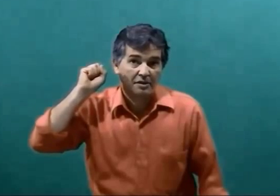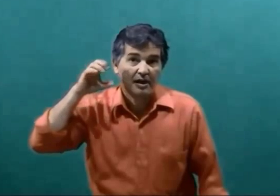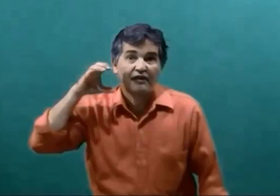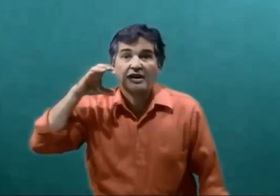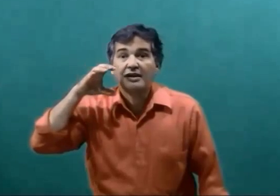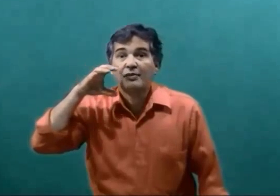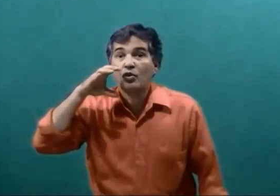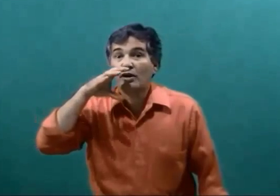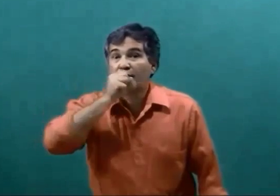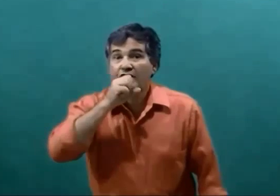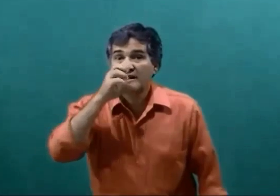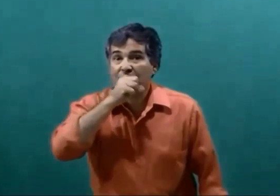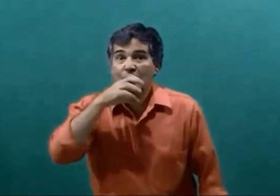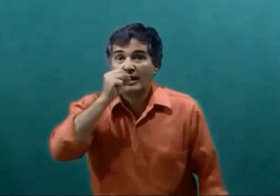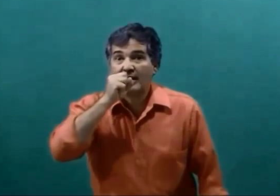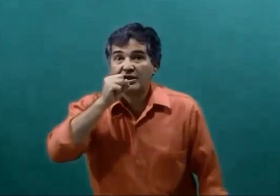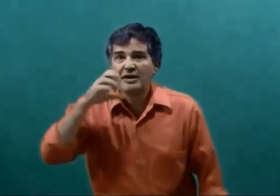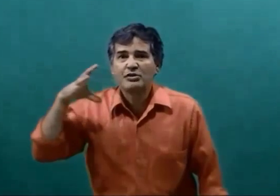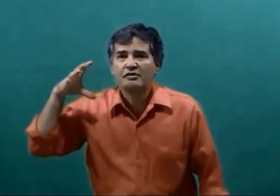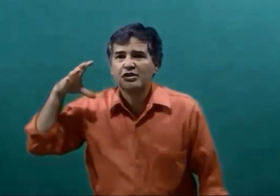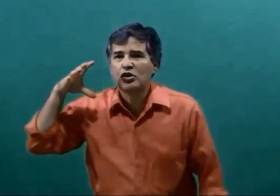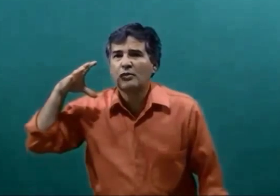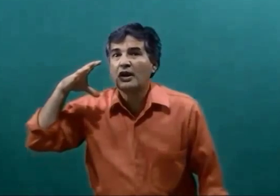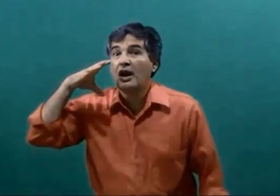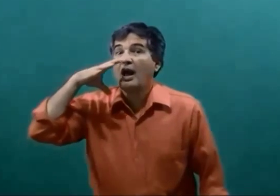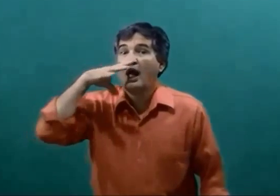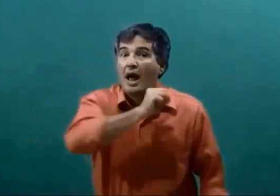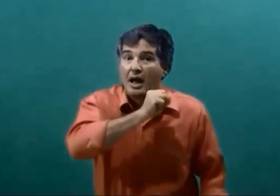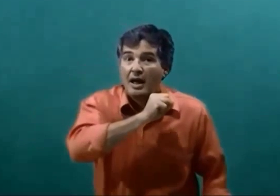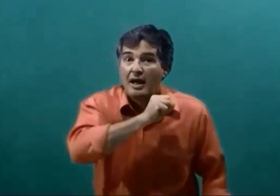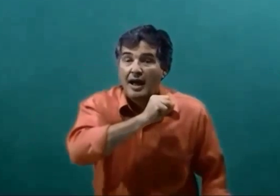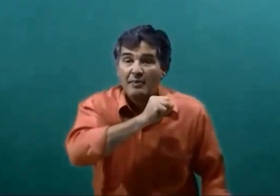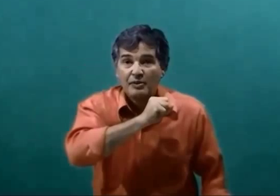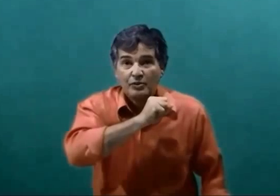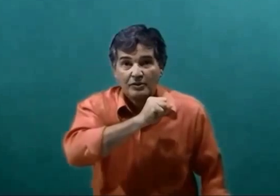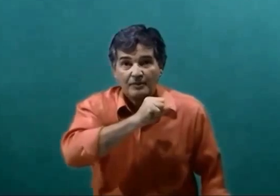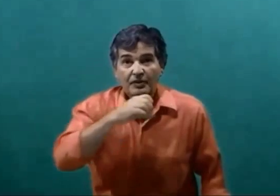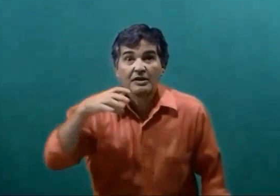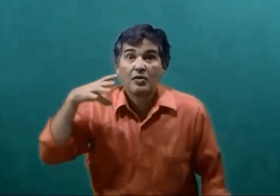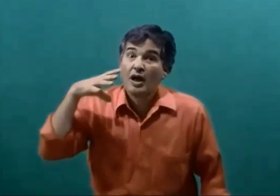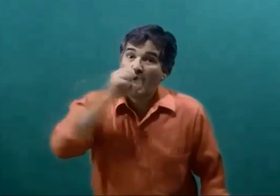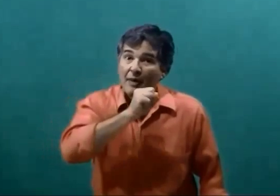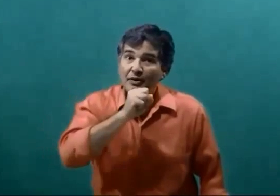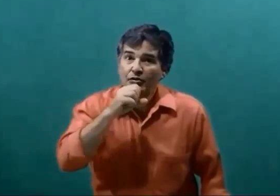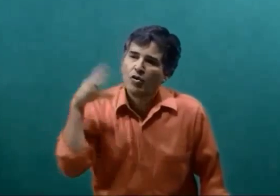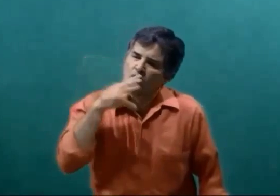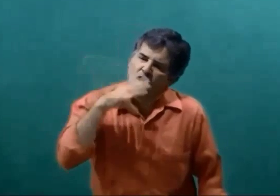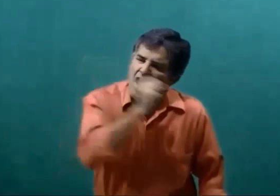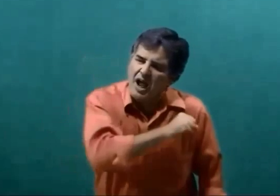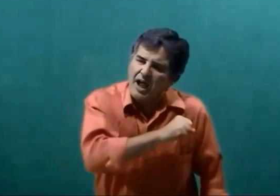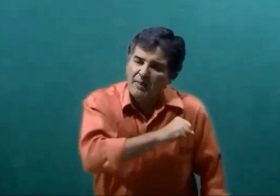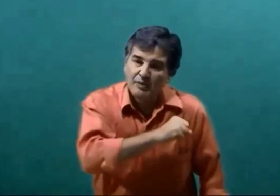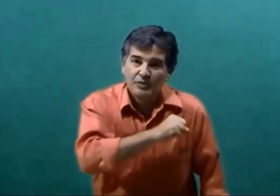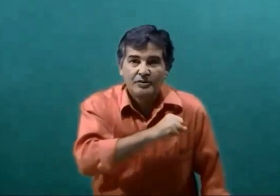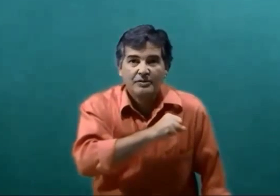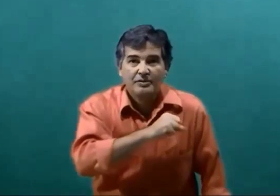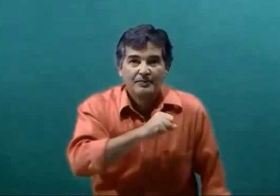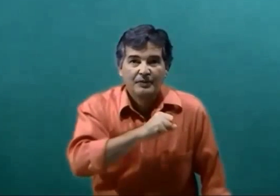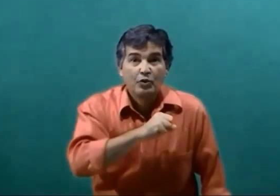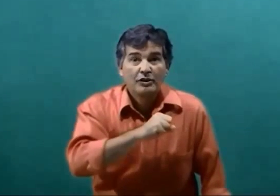Na frente da boca, que foi sábado ou laranja, mas de uma vez só bem rápido. Então, rápido ou rápido. Outra